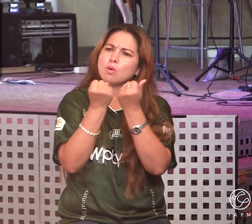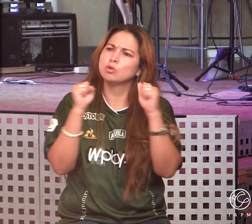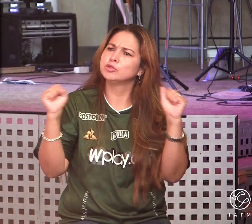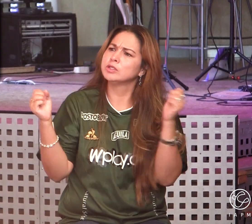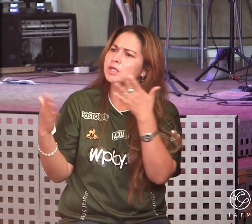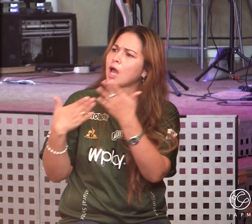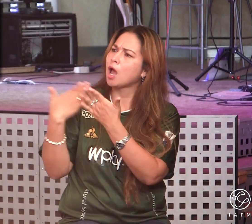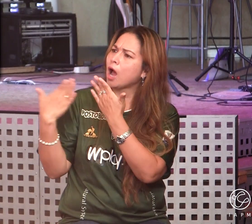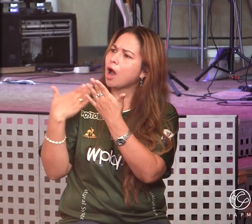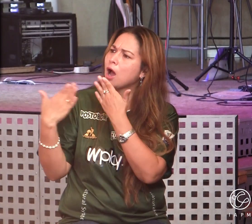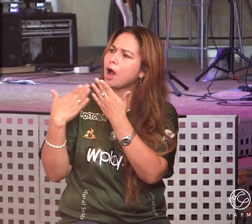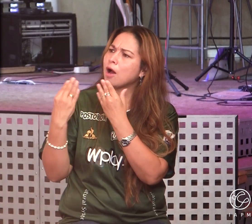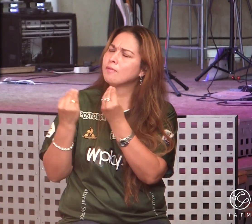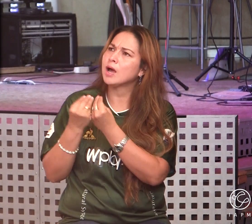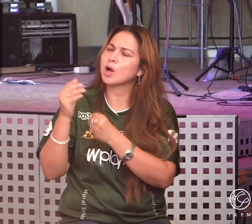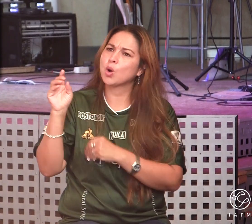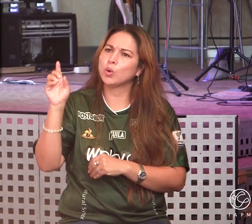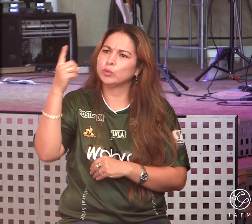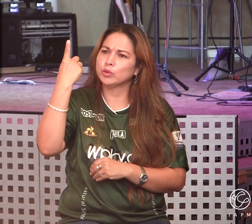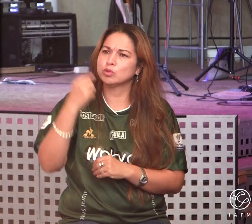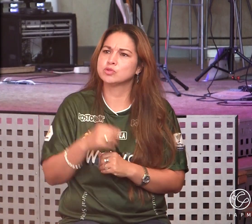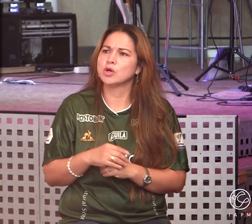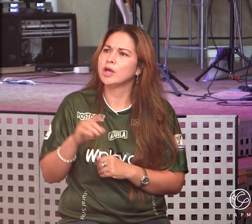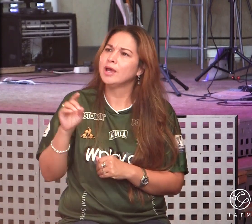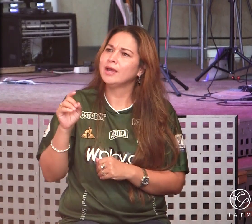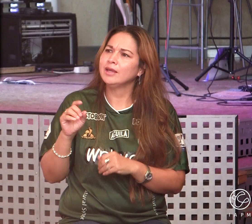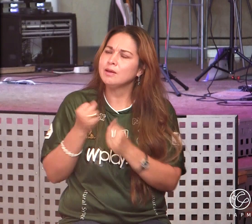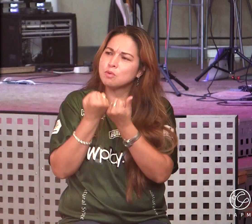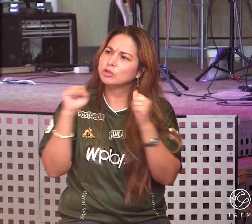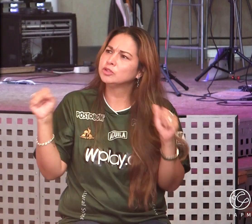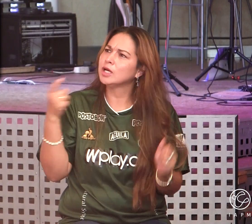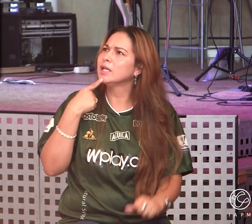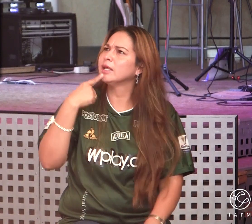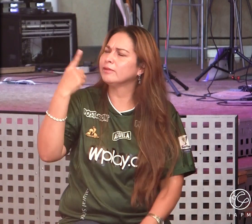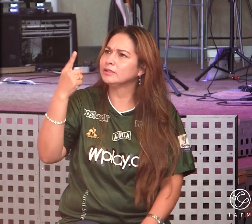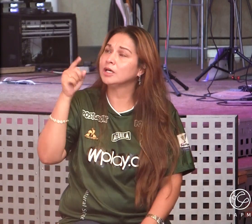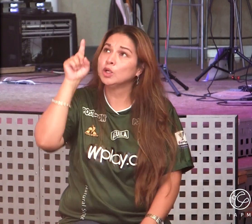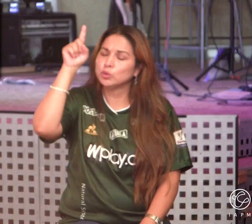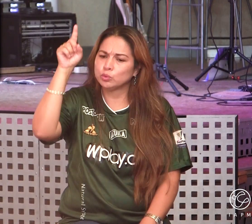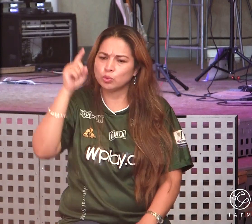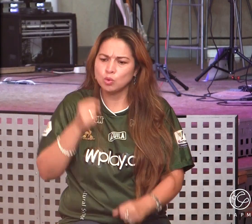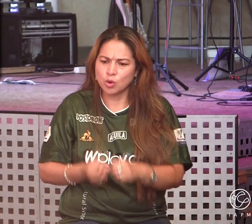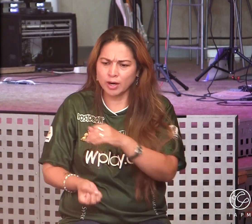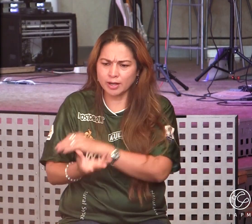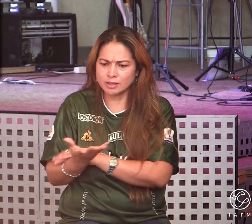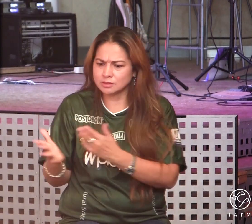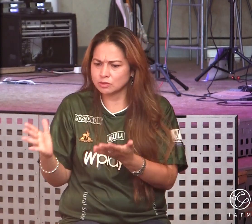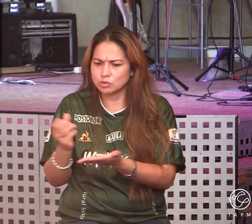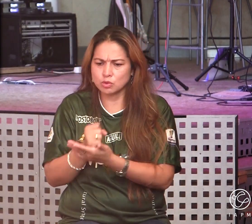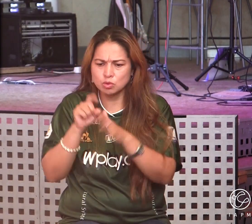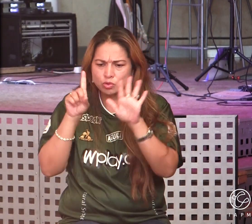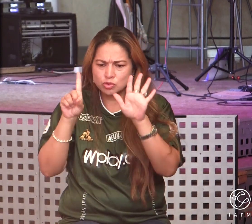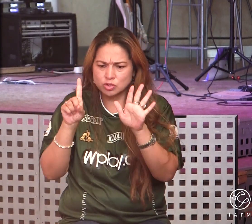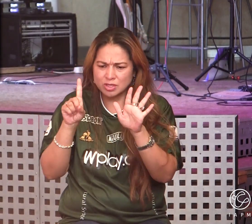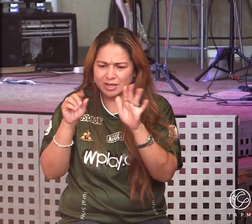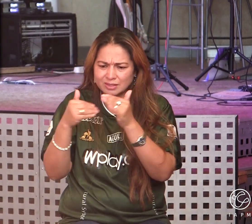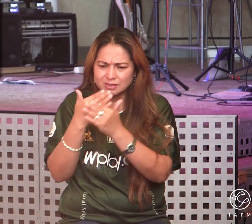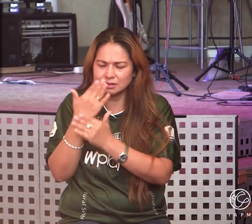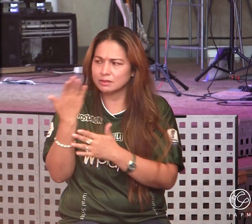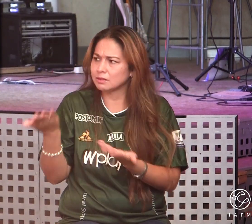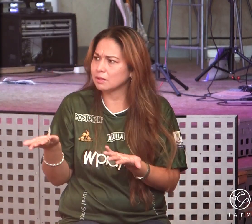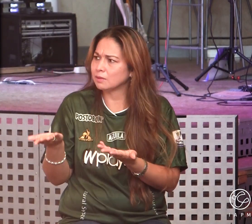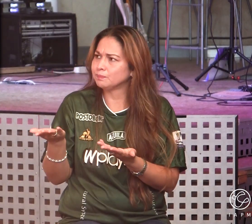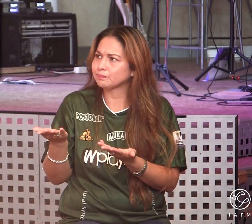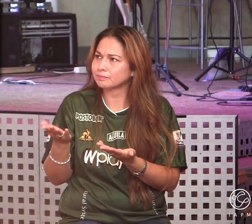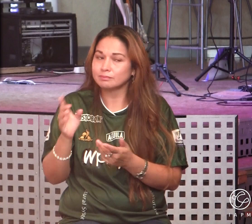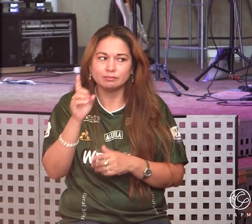de los 7 días yo no me lo puedo creer, eso de que 6 días para hacer todo, yo creo que eso no fue así. Y entonces